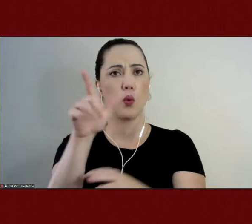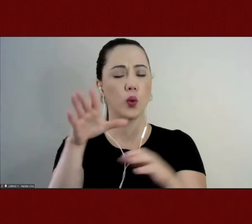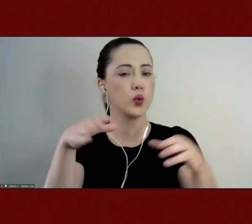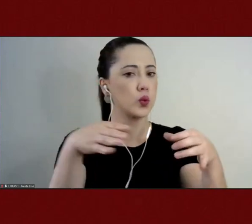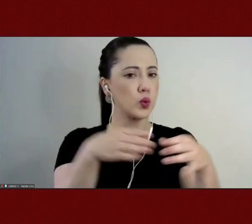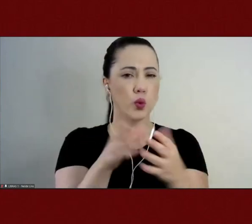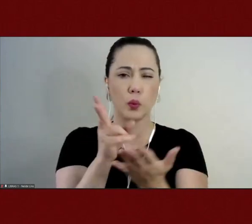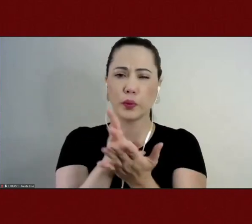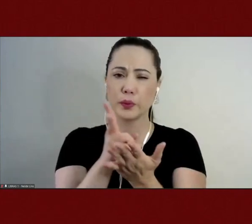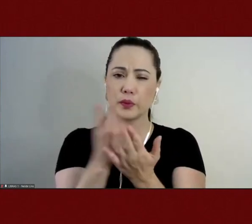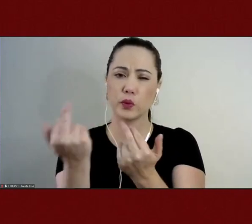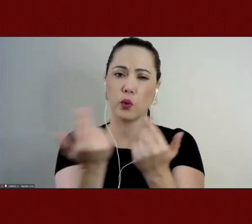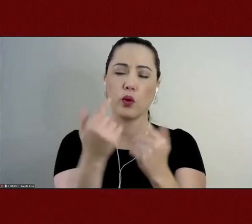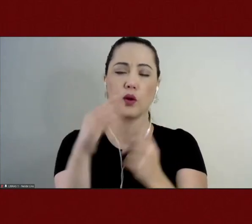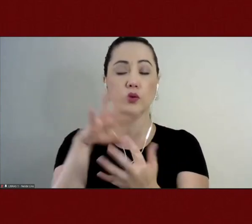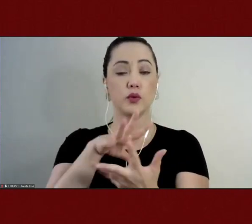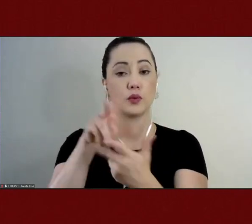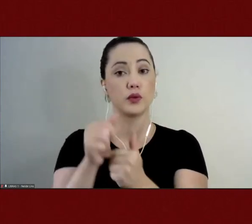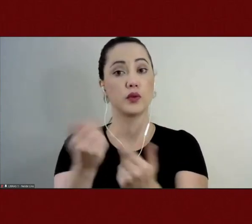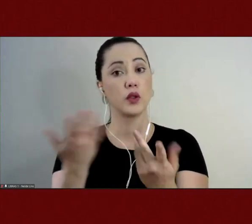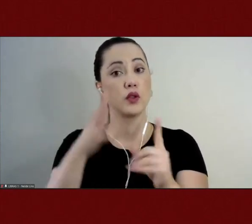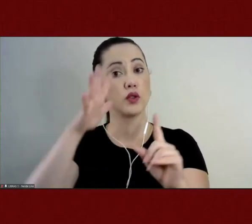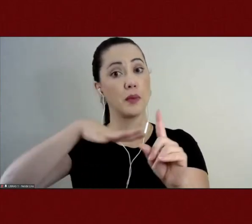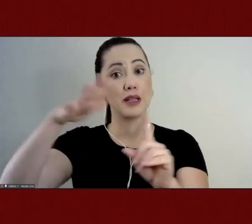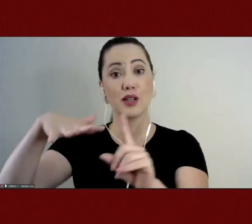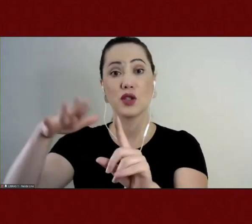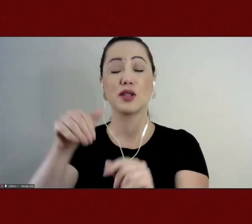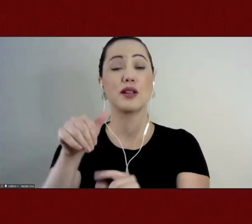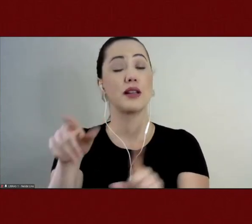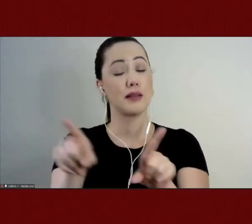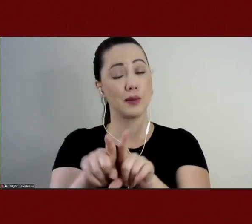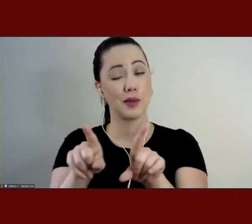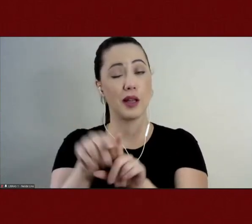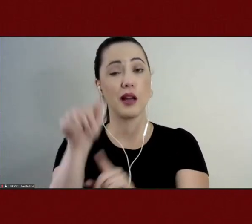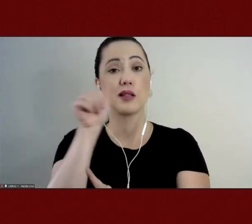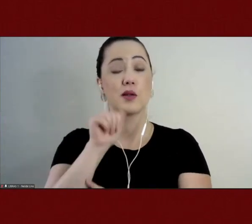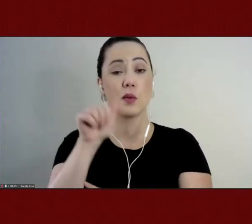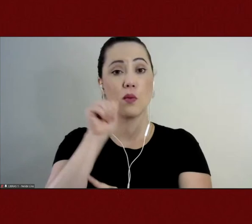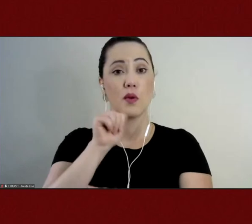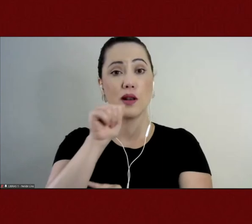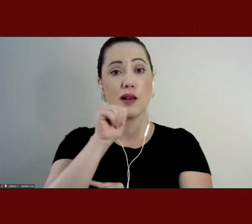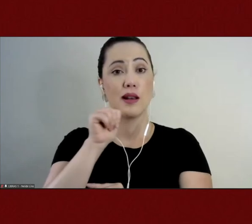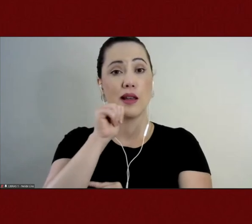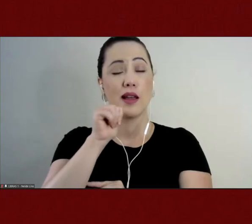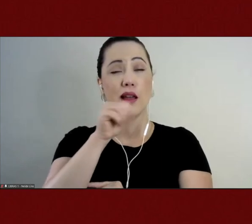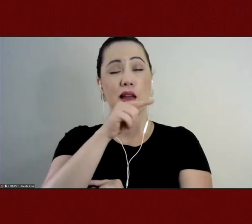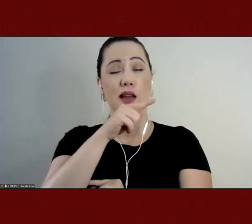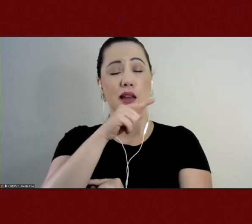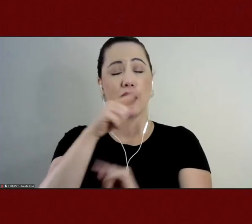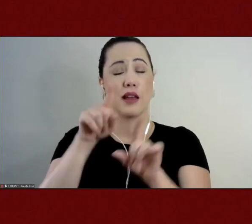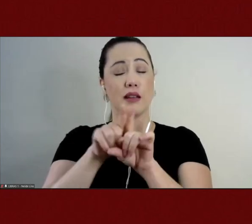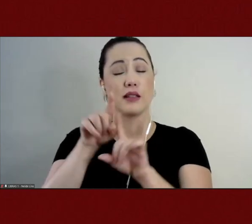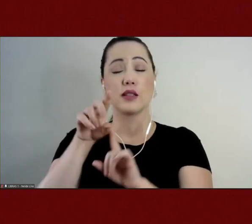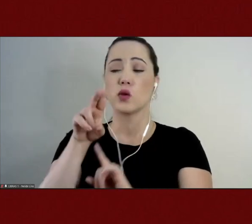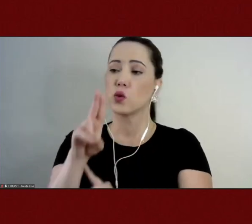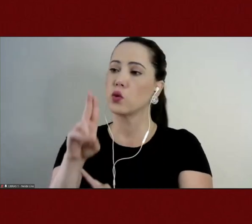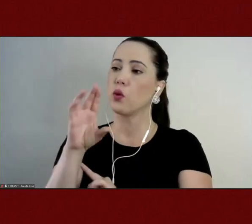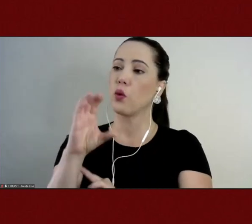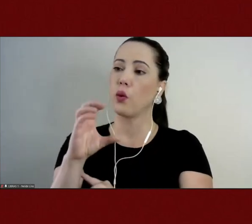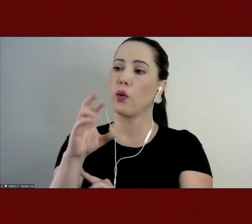E homenagear especialmente no dia de hoje as mulheres ucranianas, que vivem lá os horrores da guerra, né, do